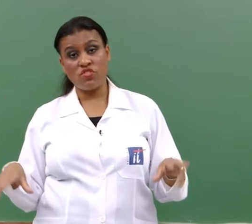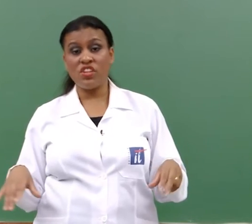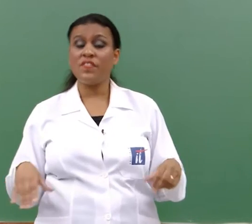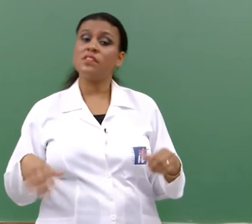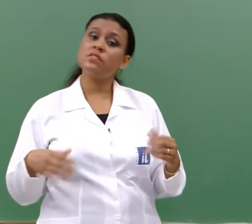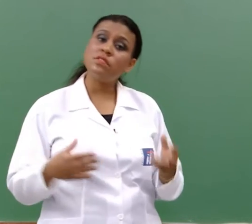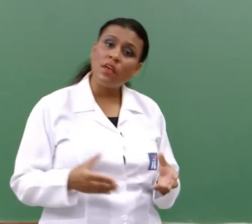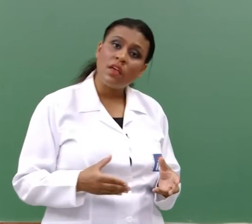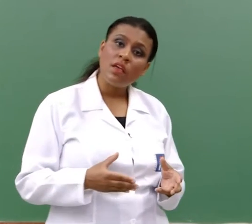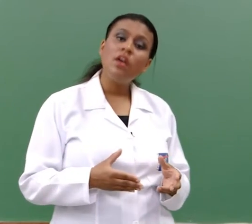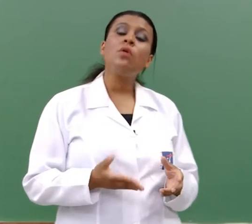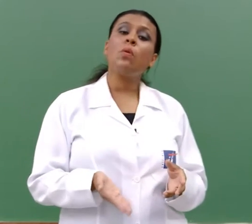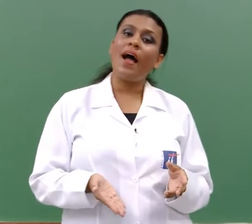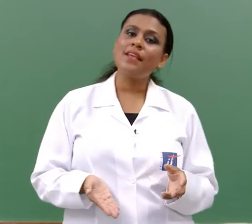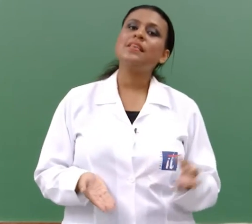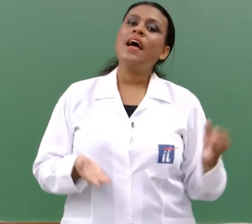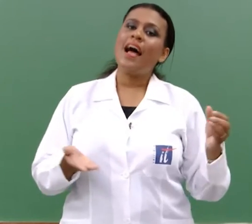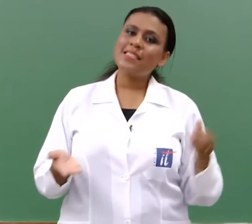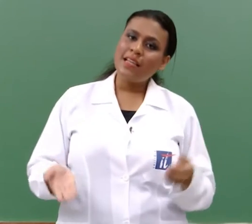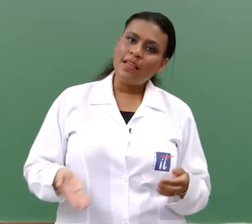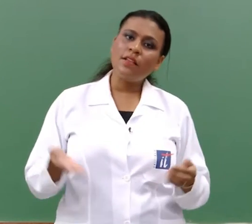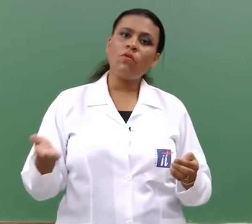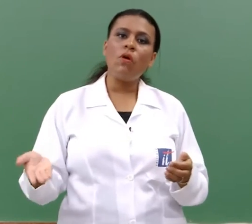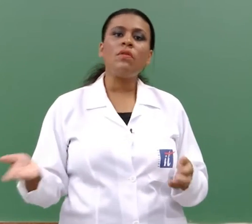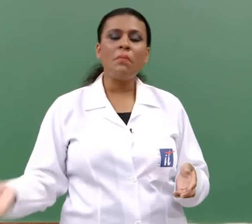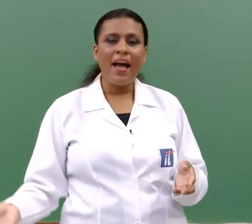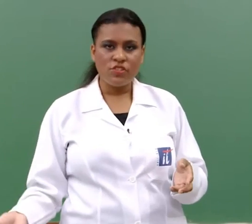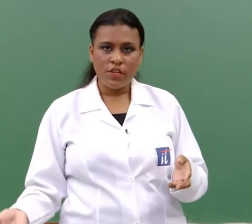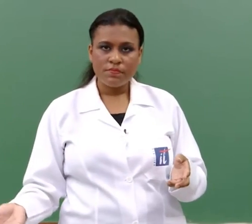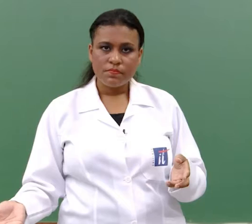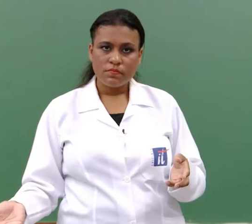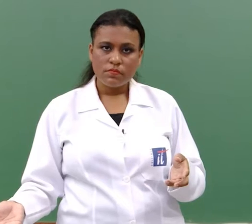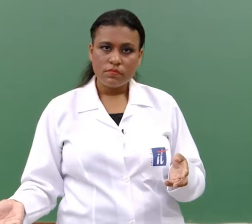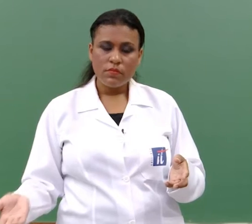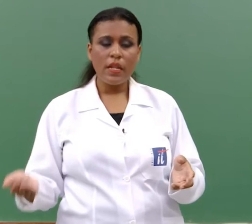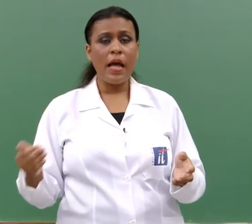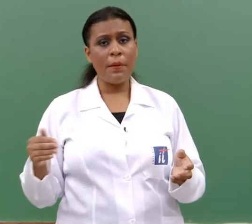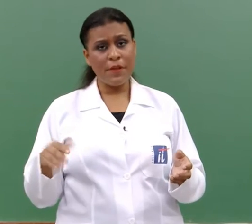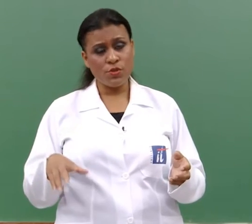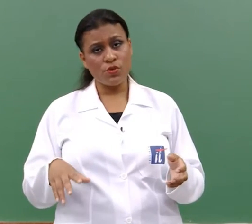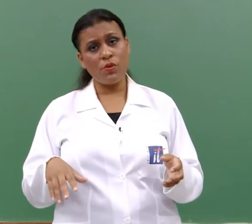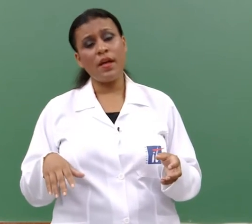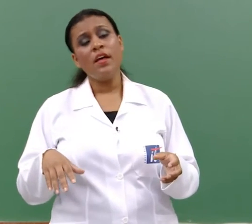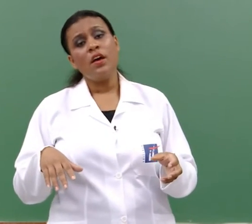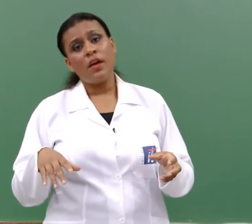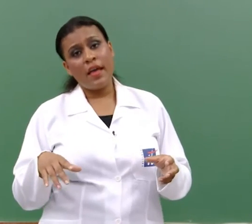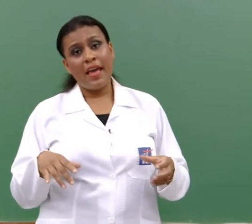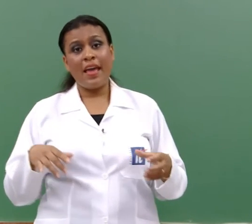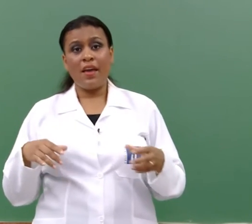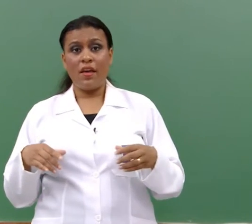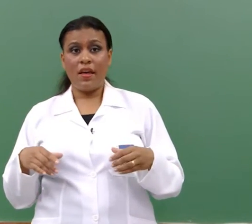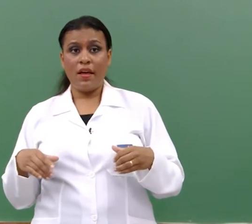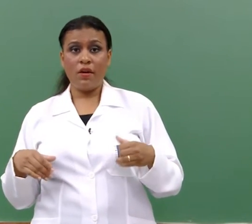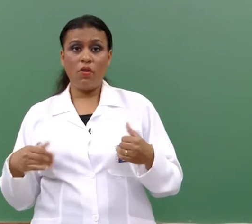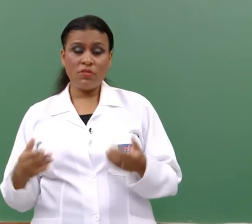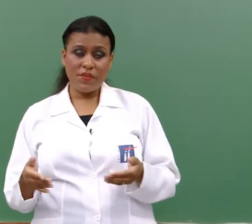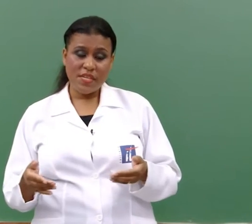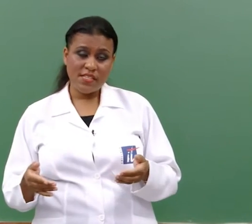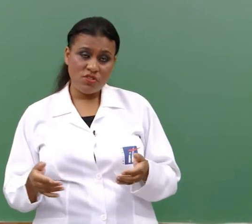auditiva? Sim. Quais? As que lidam com imagem. A pessoa com deficiência